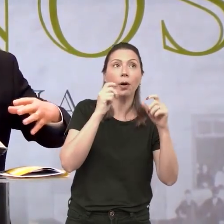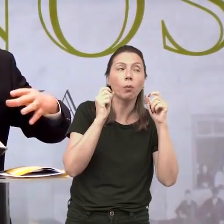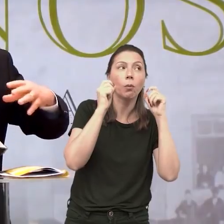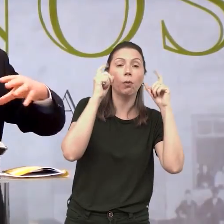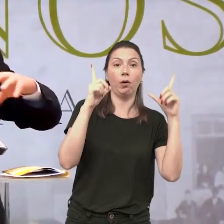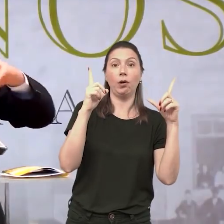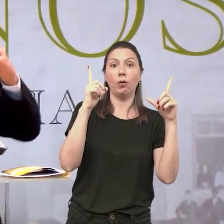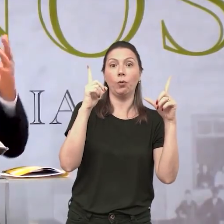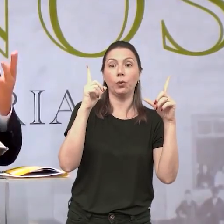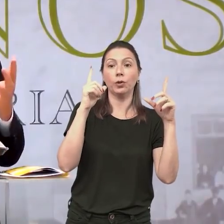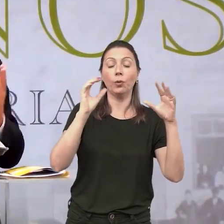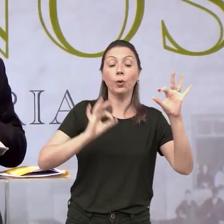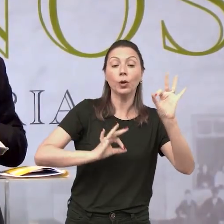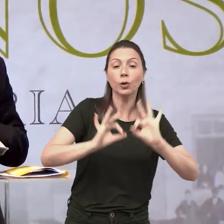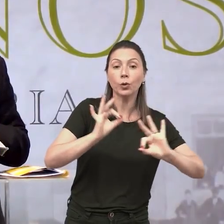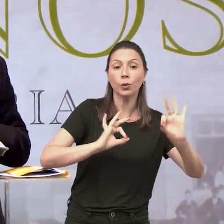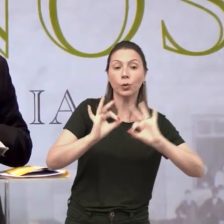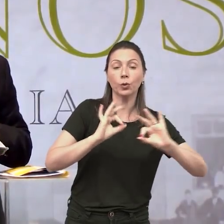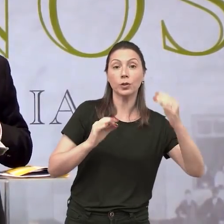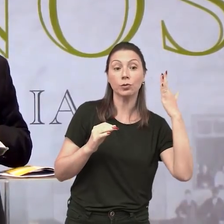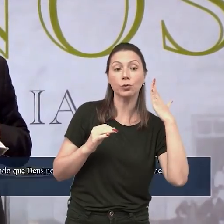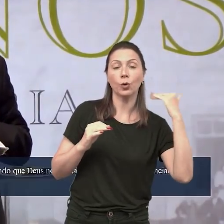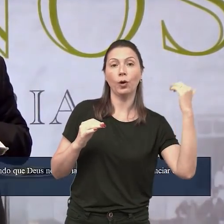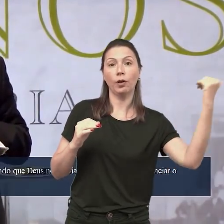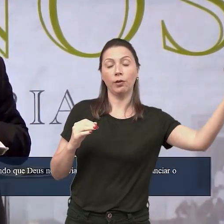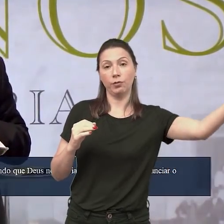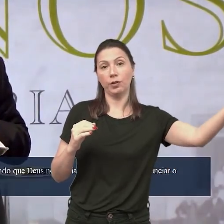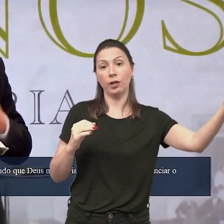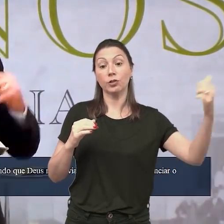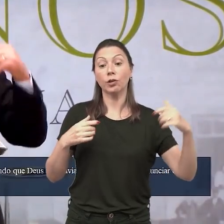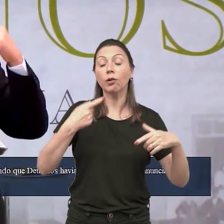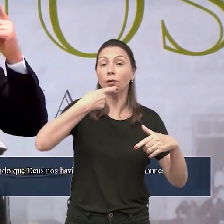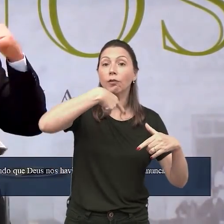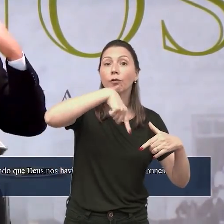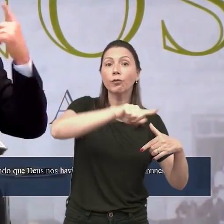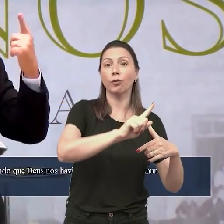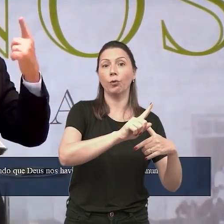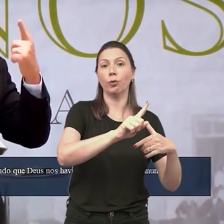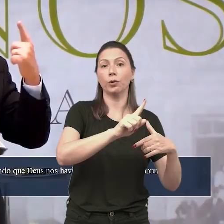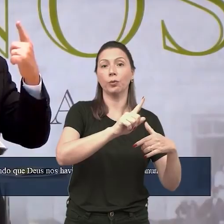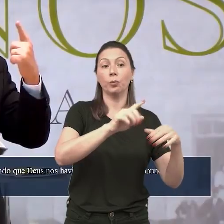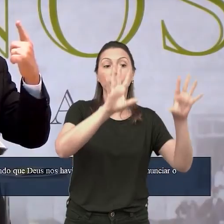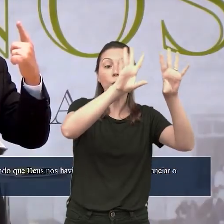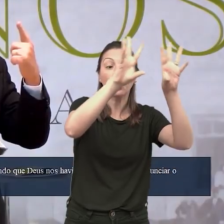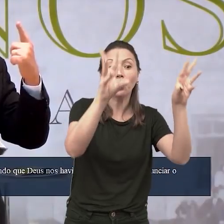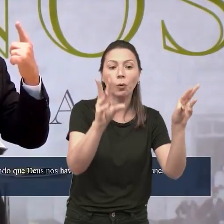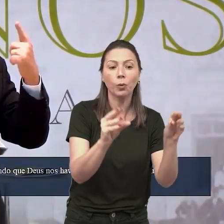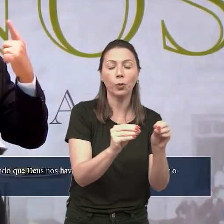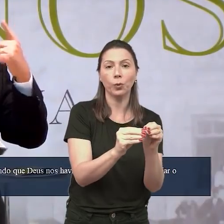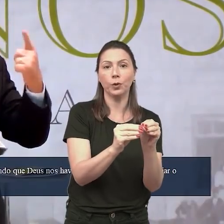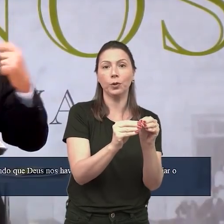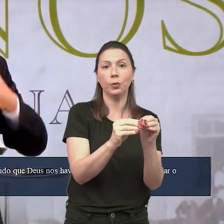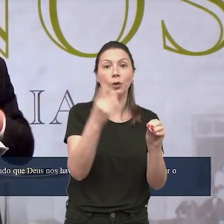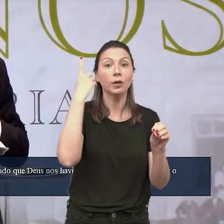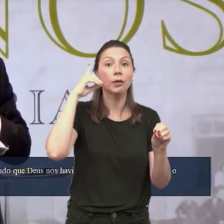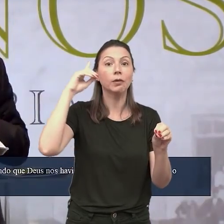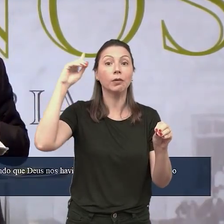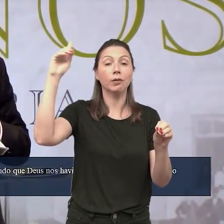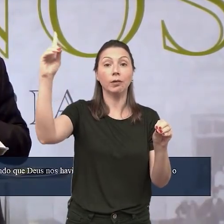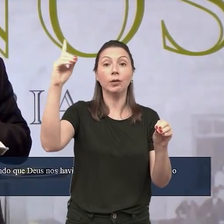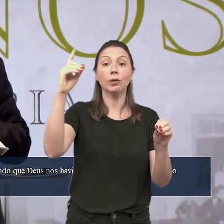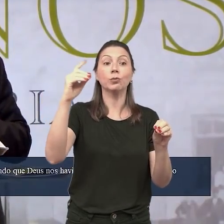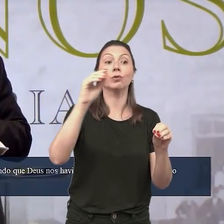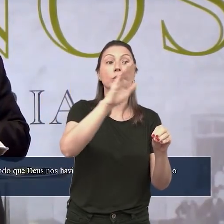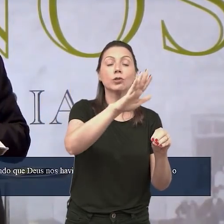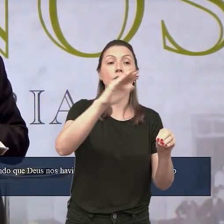visão, imediatamente procuramos partir para aquele destino, concluindo que Deus os havia